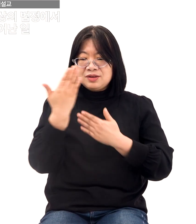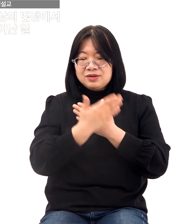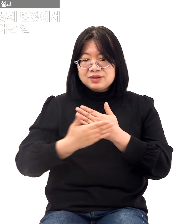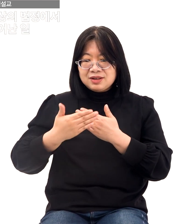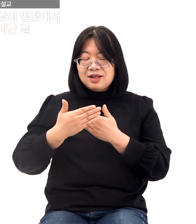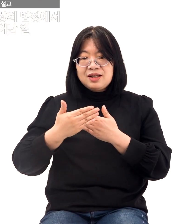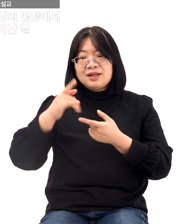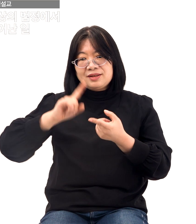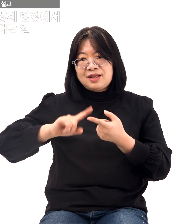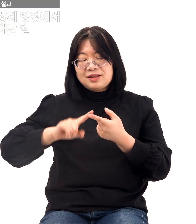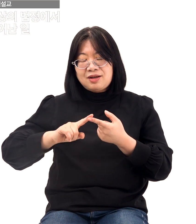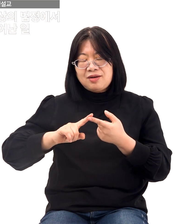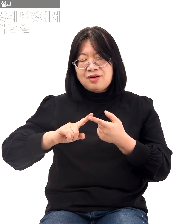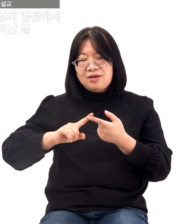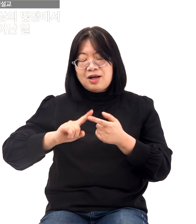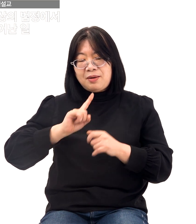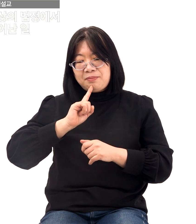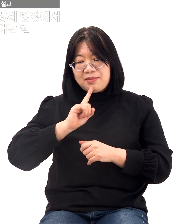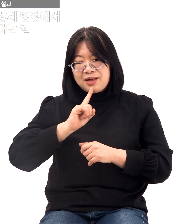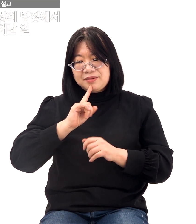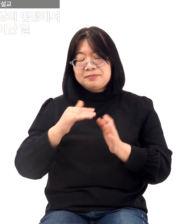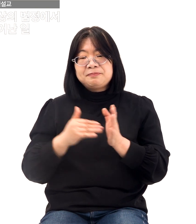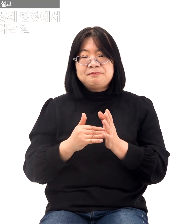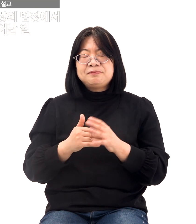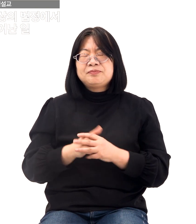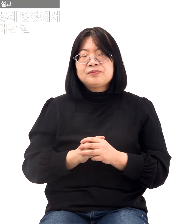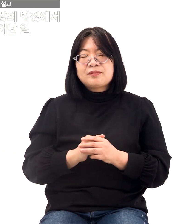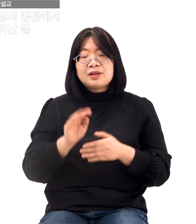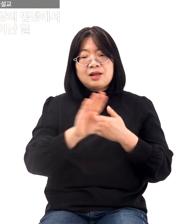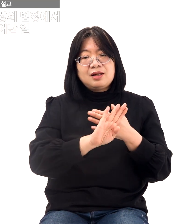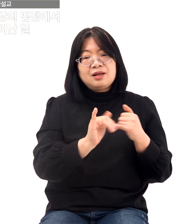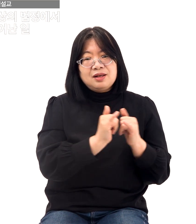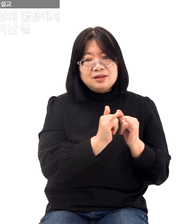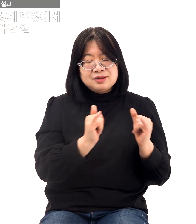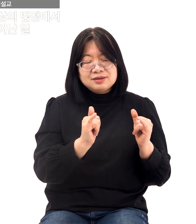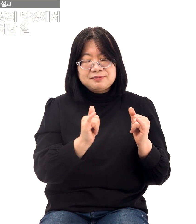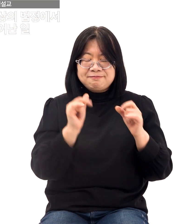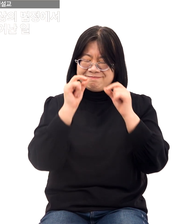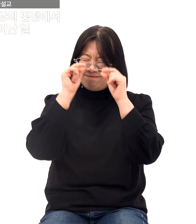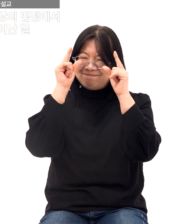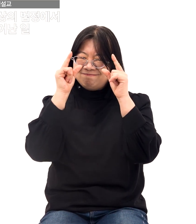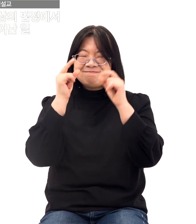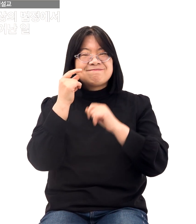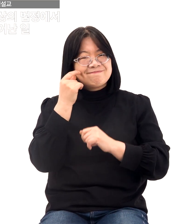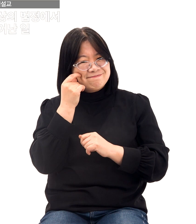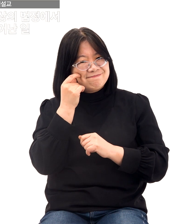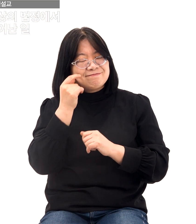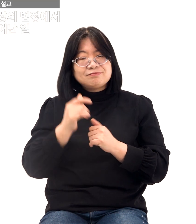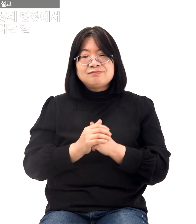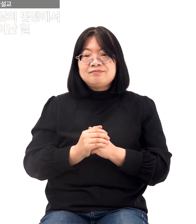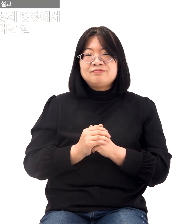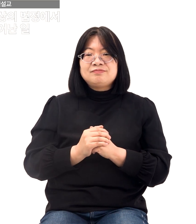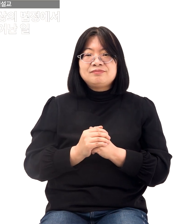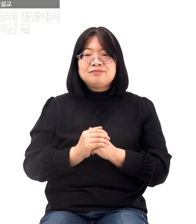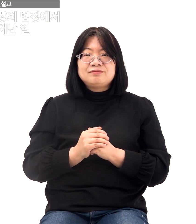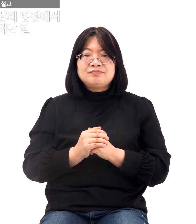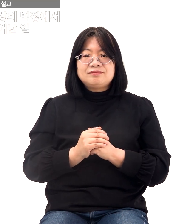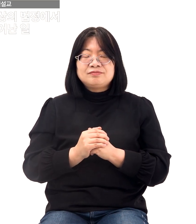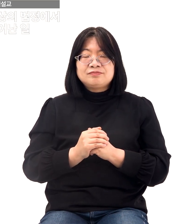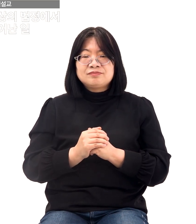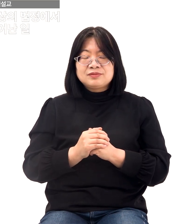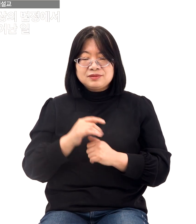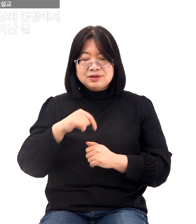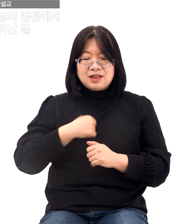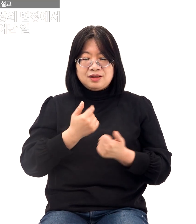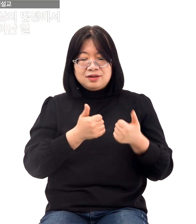육체를 가리켜 하신 말씀이라 바리새인들이 깨닫지 못하더라. 즉